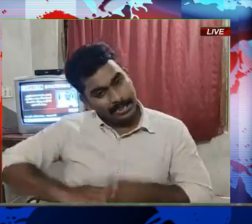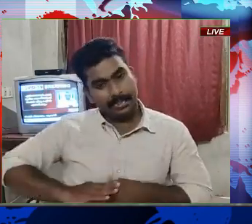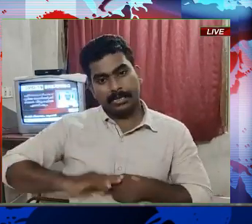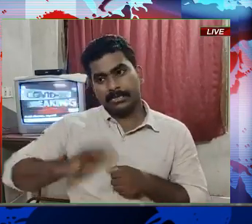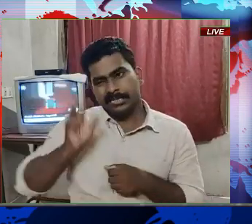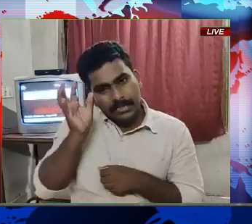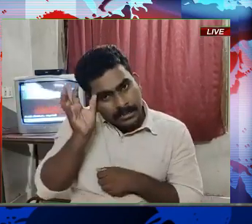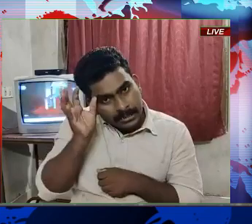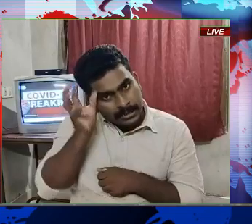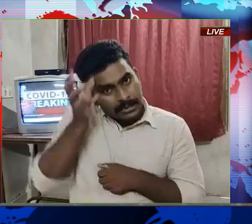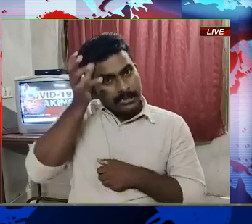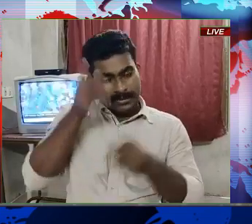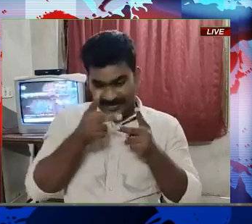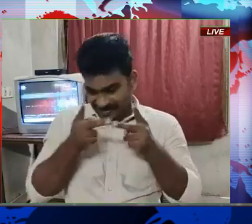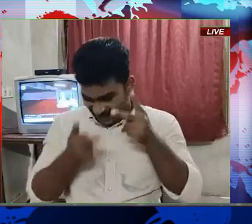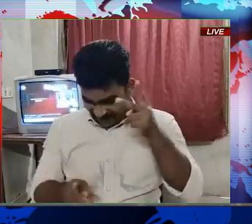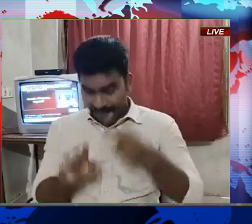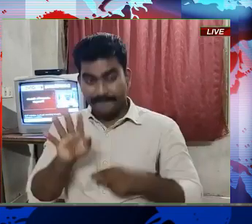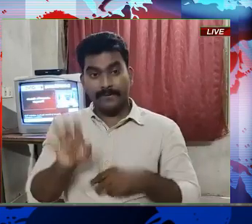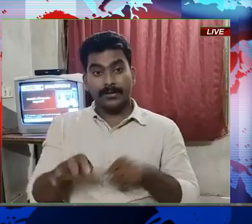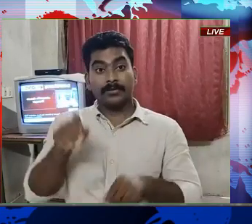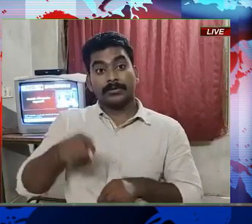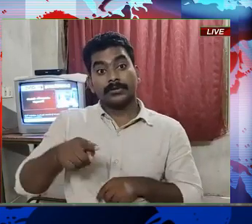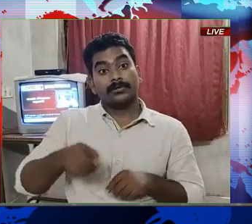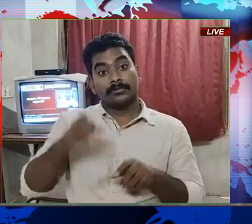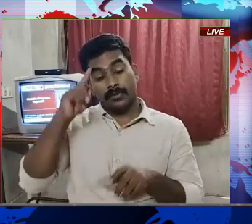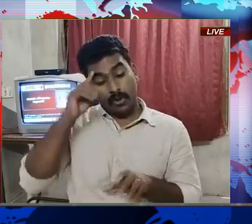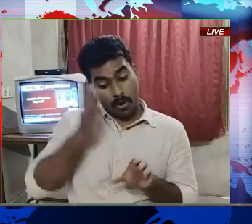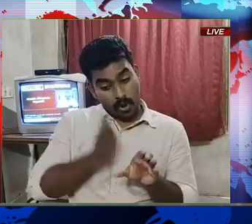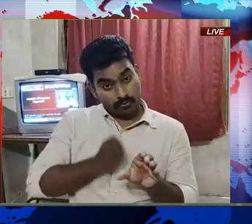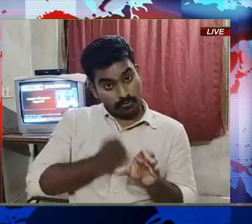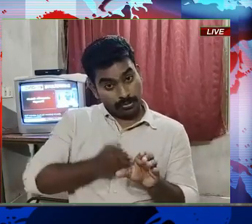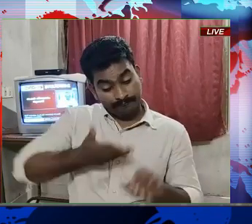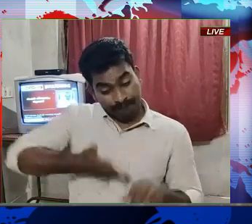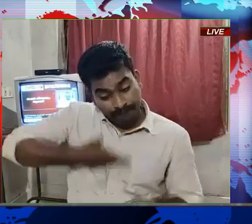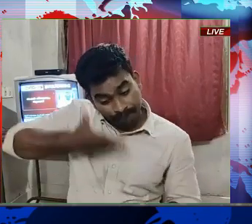അക്കാര്യത്തിൽ ഒരു വിട്ടുവീഴ്ചയും ഉണ്ടാകില്ല.